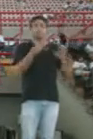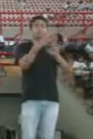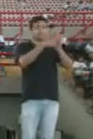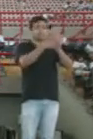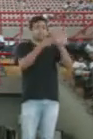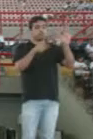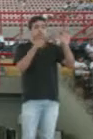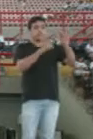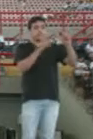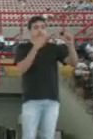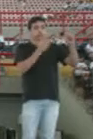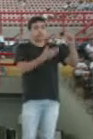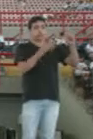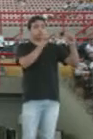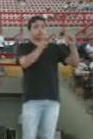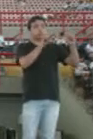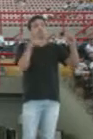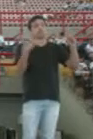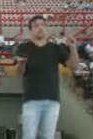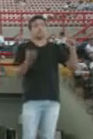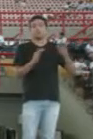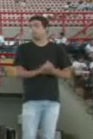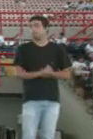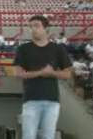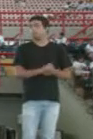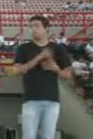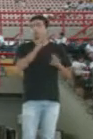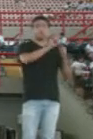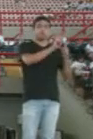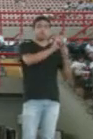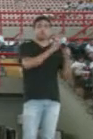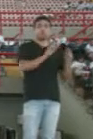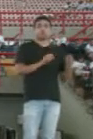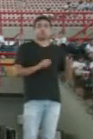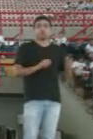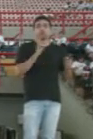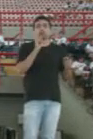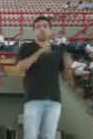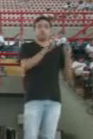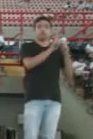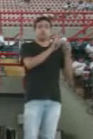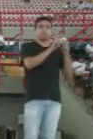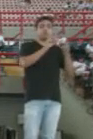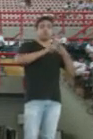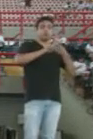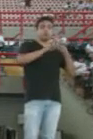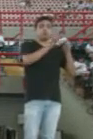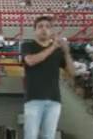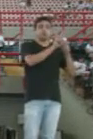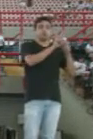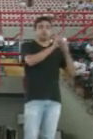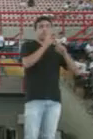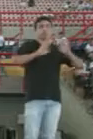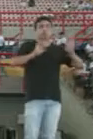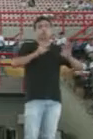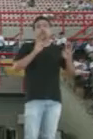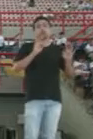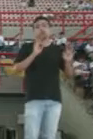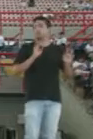dizer acertadamente que esse é um texto o quê? Verbal? Também é. Tome cuidado